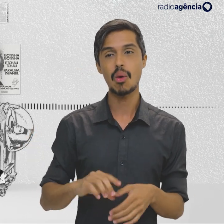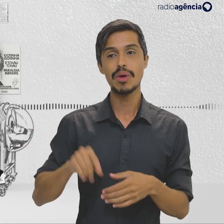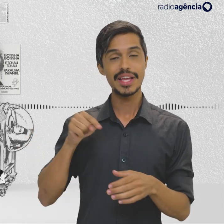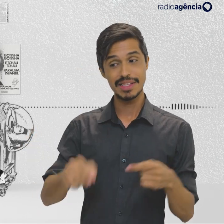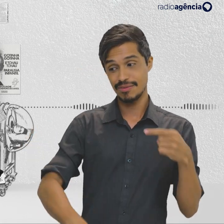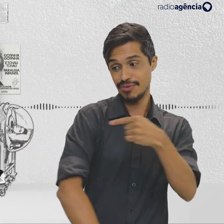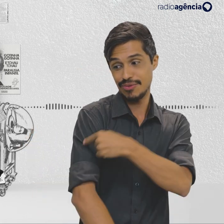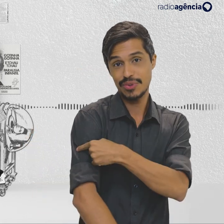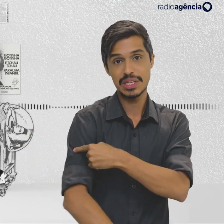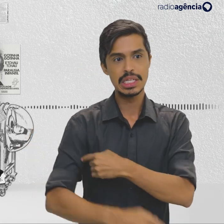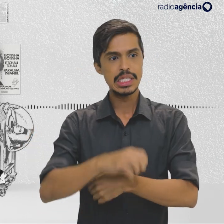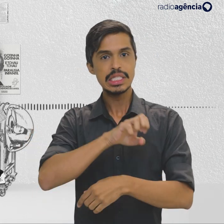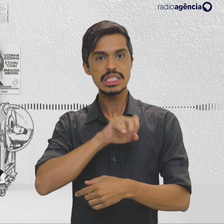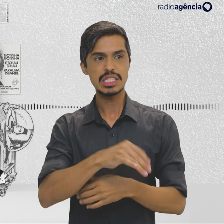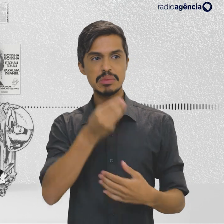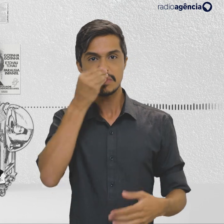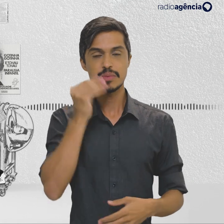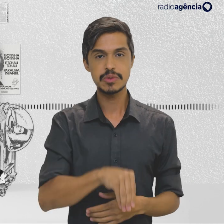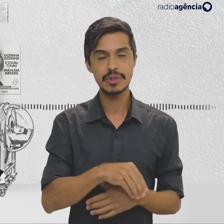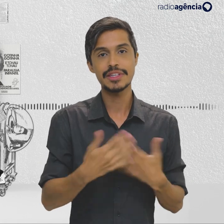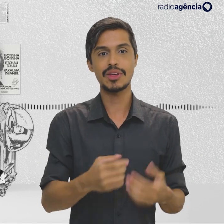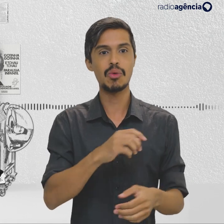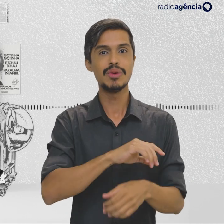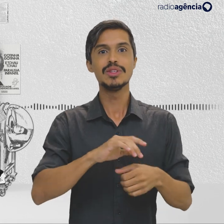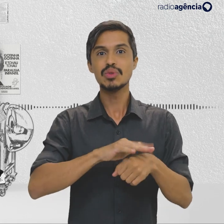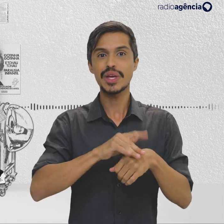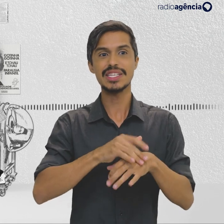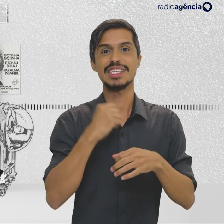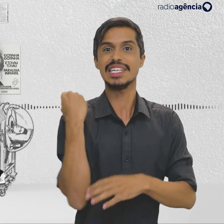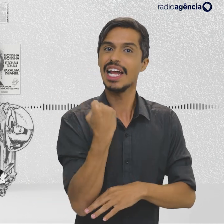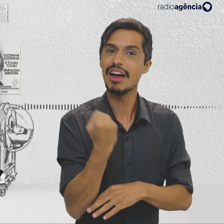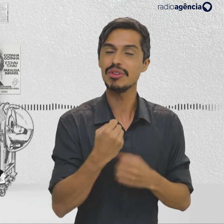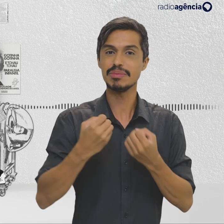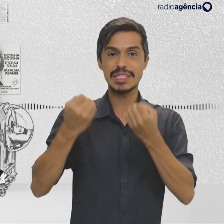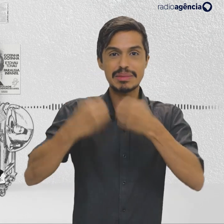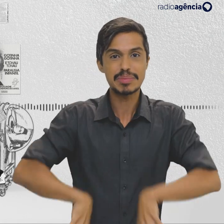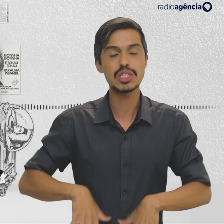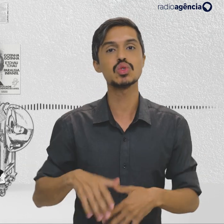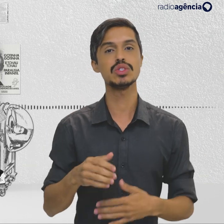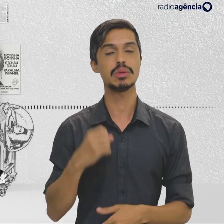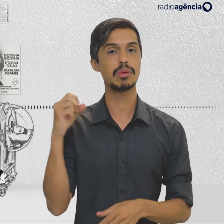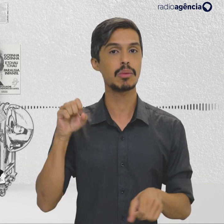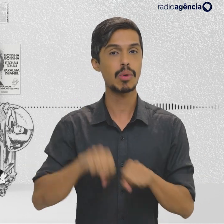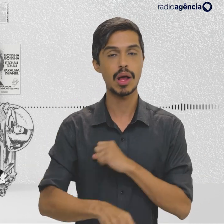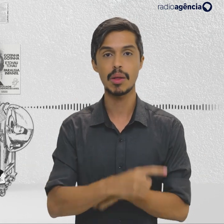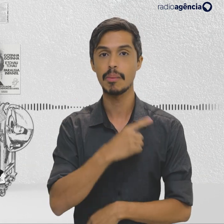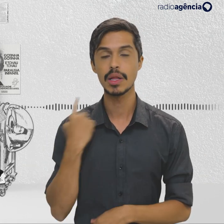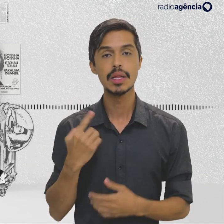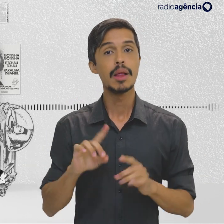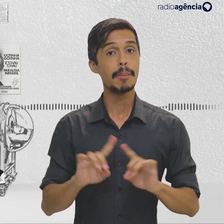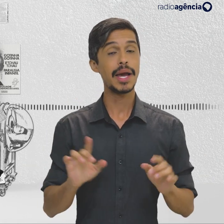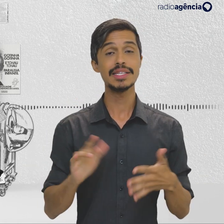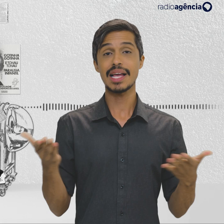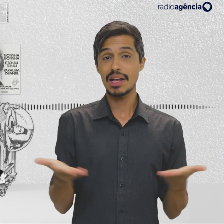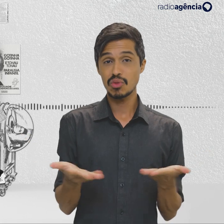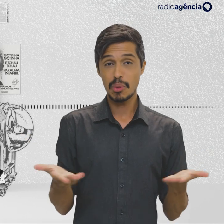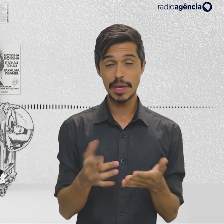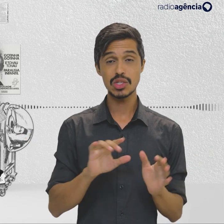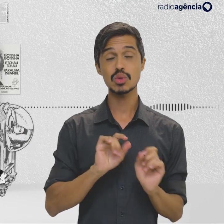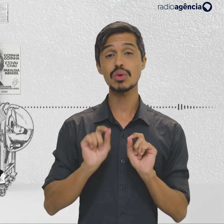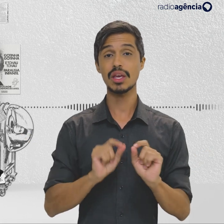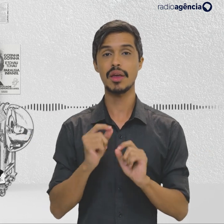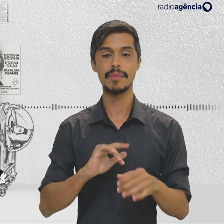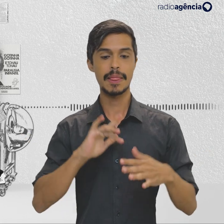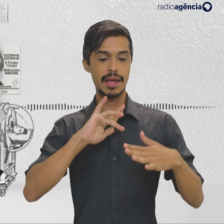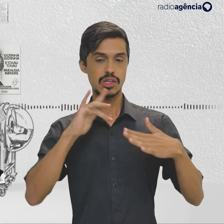podem deixar sequelas graves e até matar Mas recentemente as redes sociais entregaram um megafone nas mãos